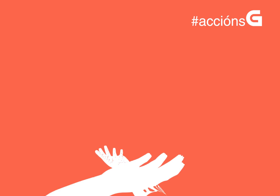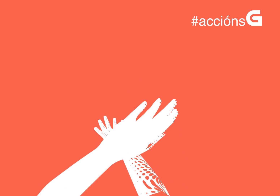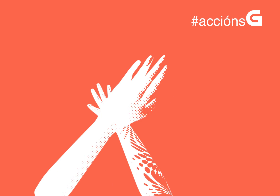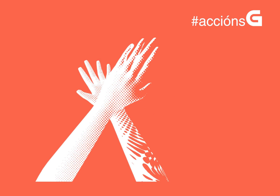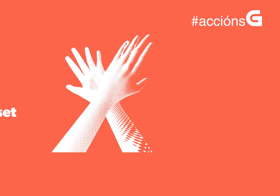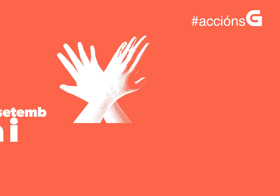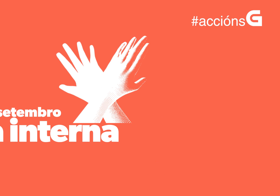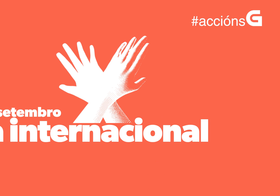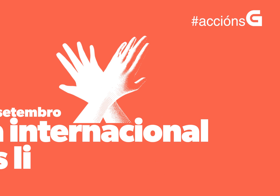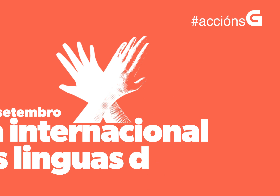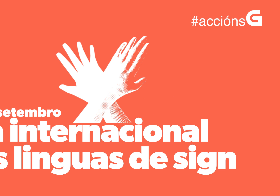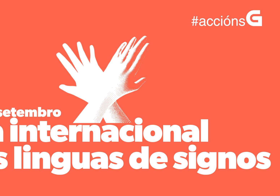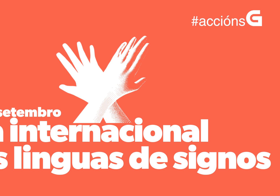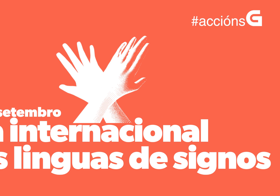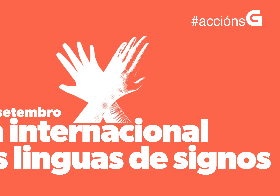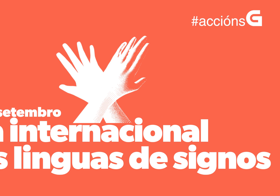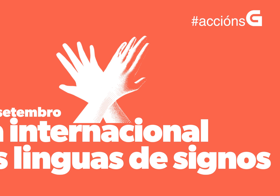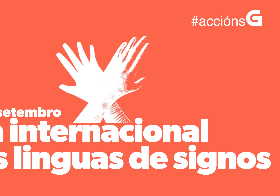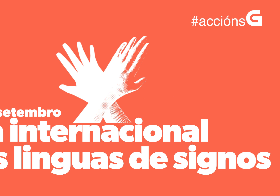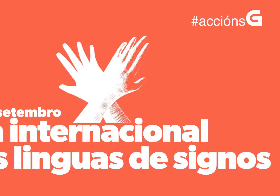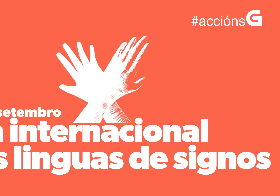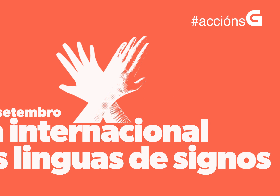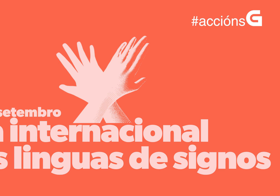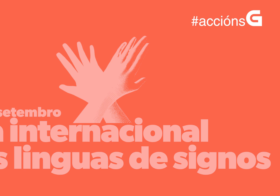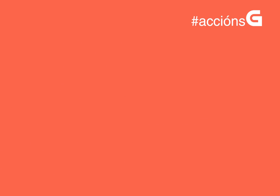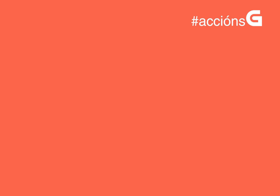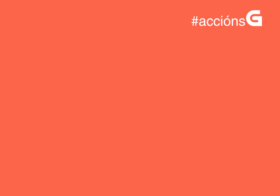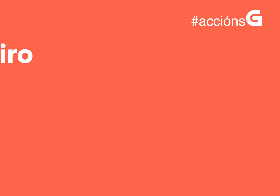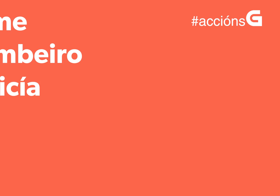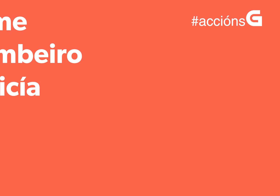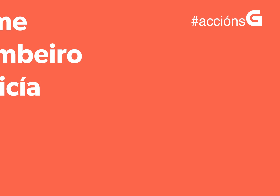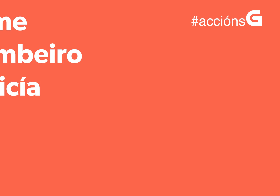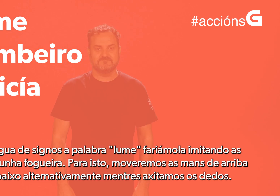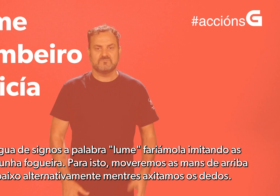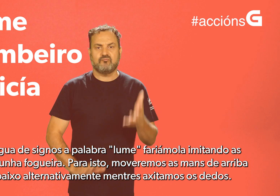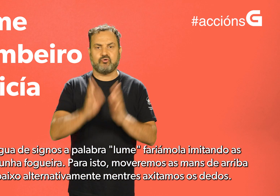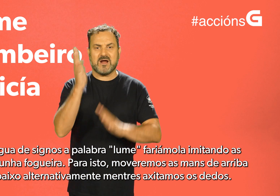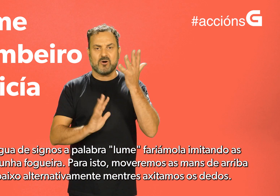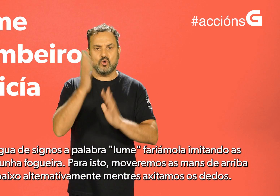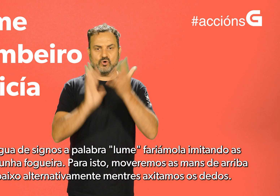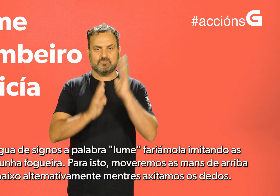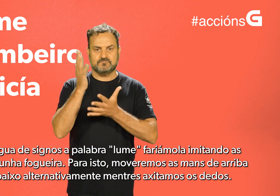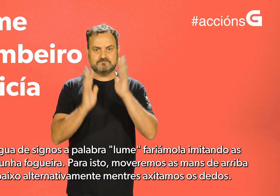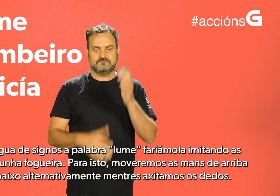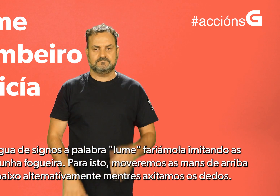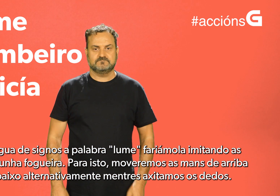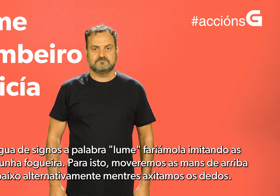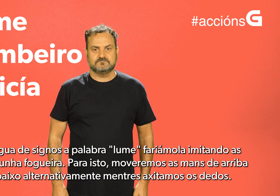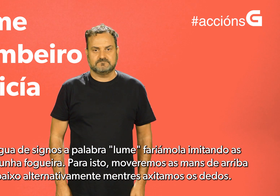As expresións que aprenderemos hoxe en lingua de signos van ser lume, bombeiro e policía. A palabra lume faríamola